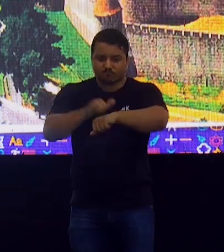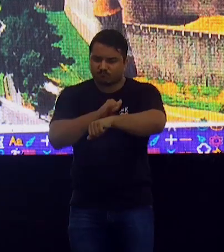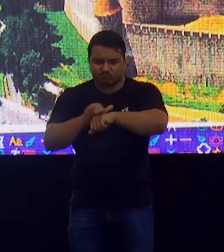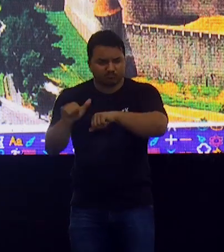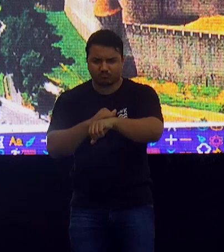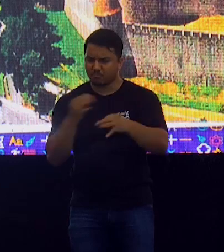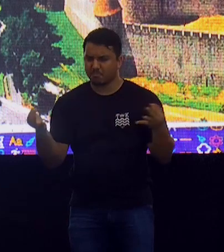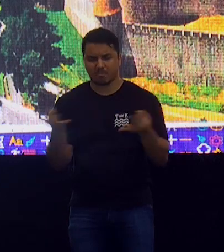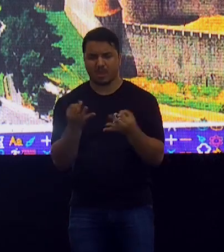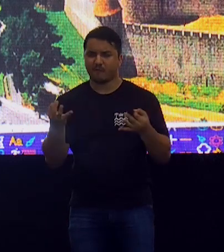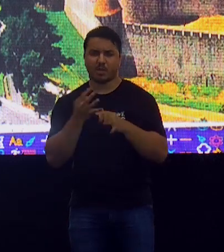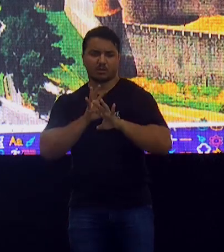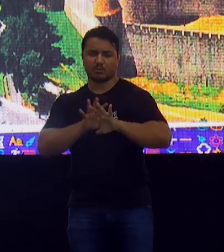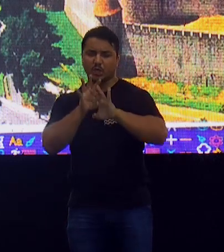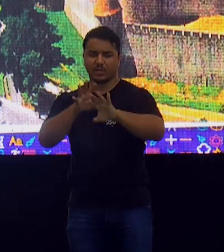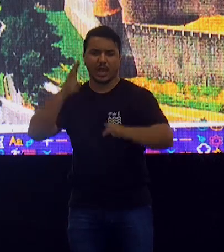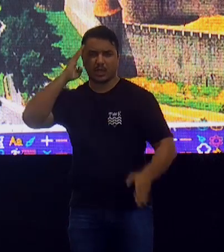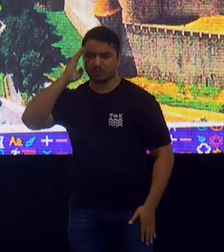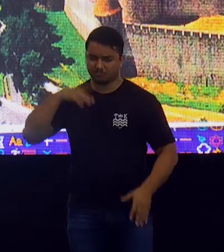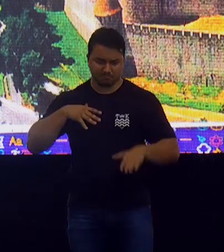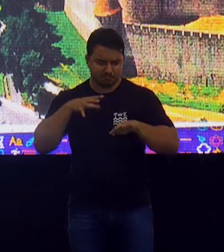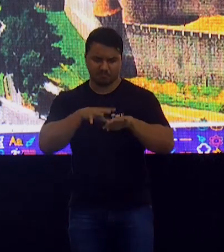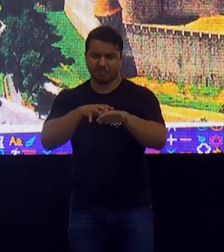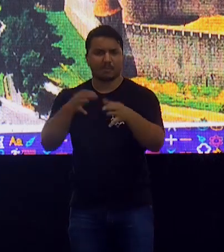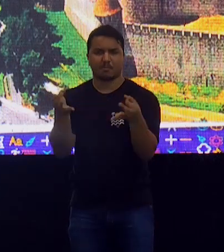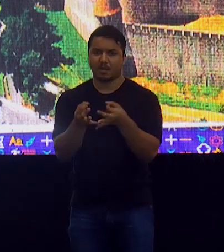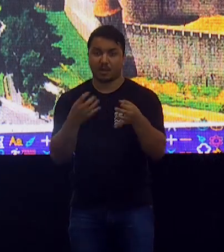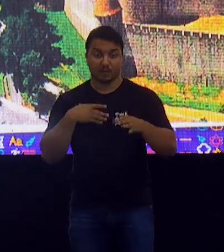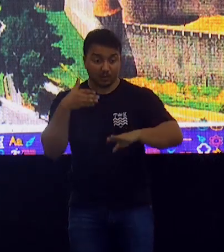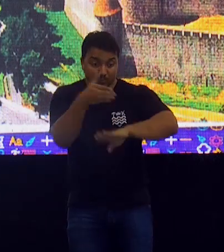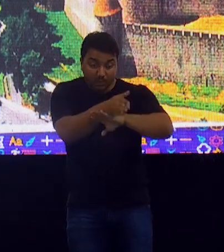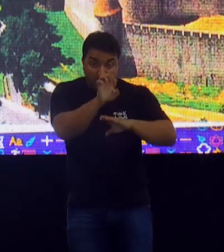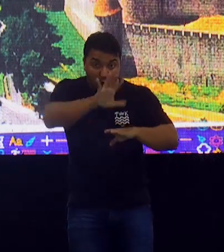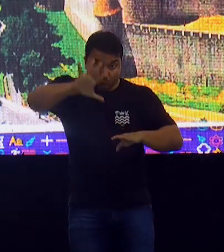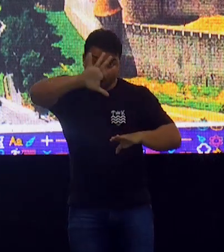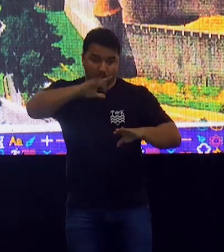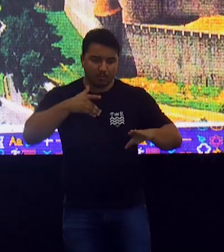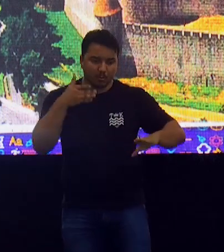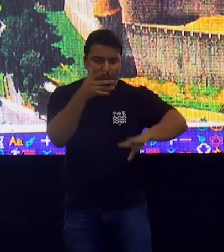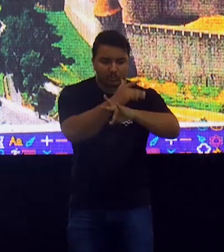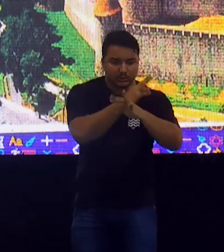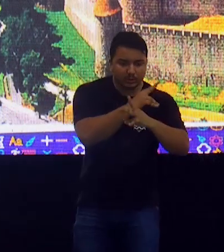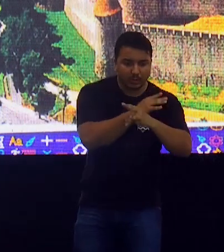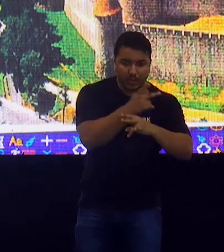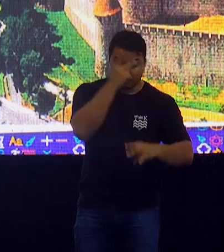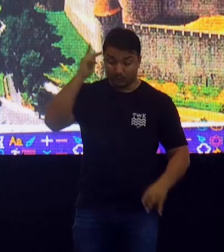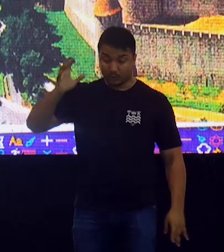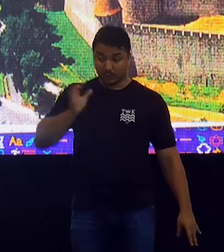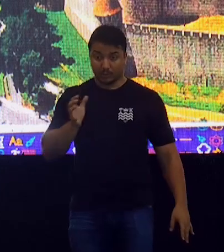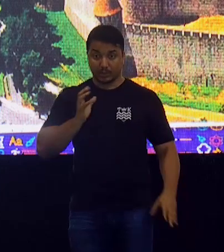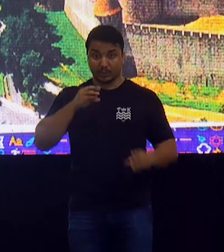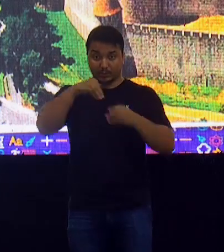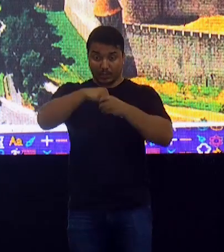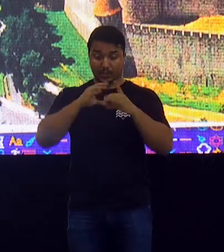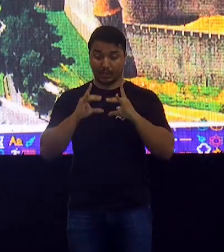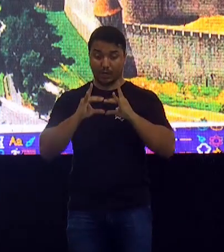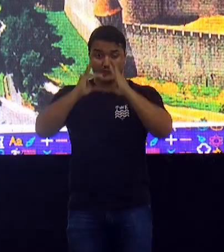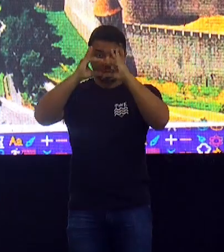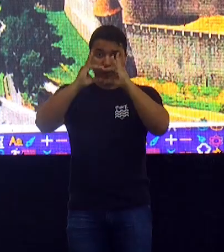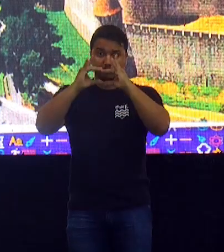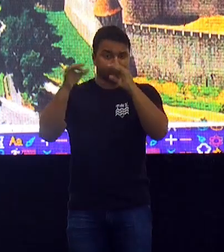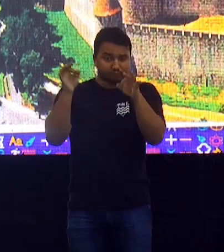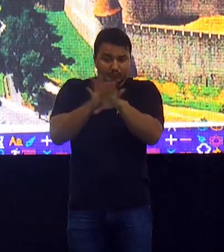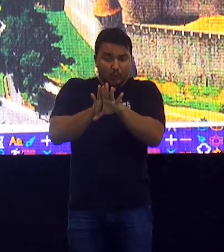guerreiros. Eles invadiam a Europa, entravam nas cidades, os nobres ficavam protegidos dentro dos seus